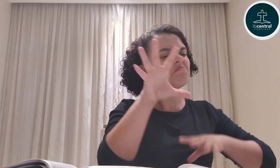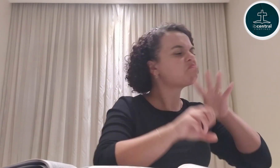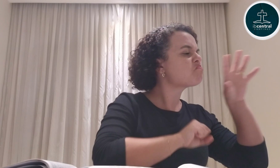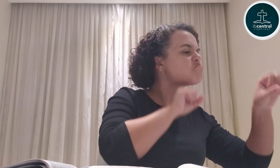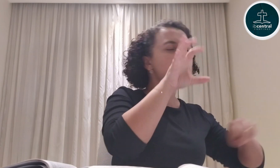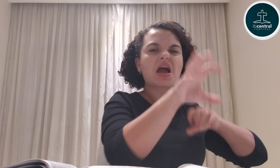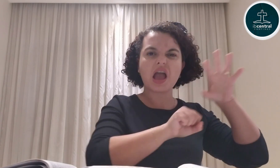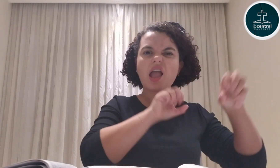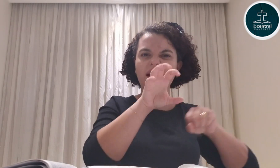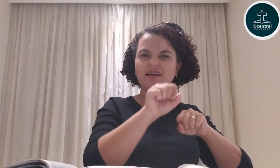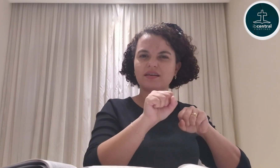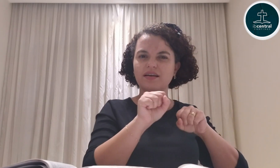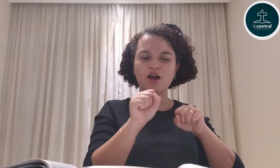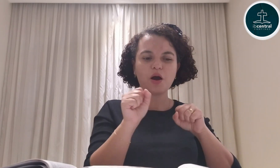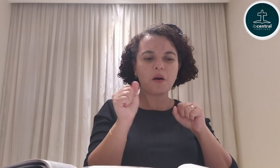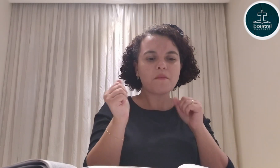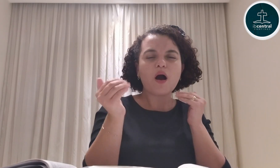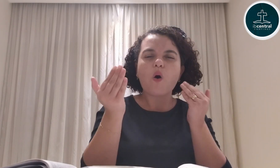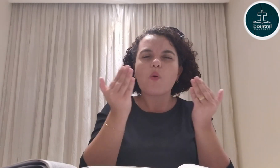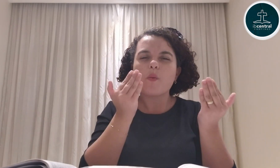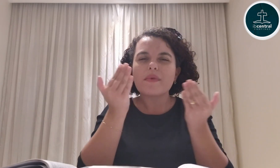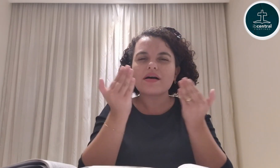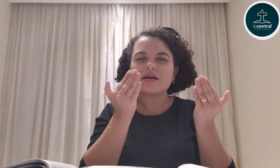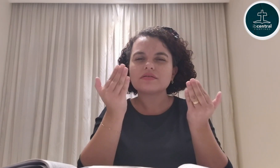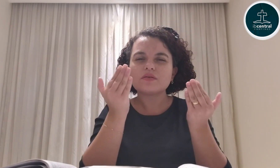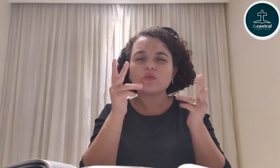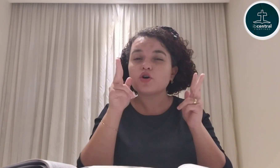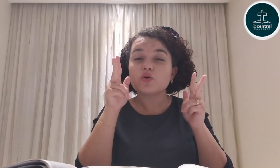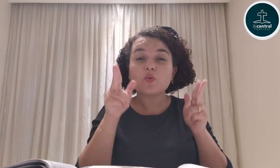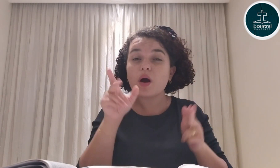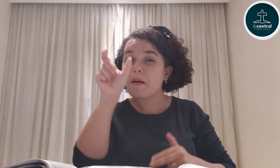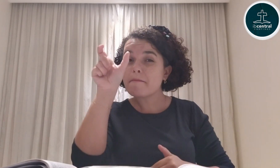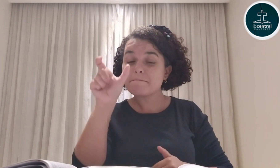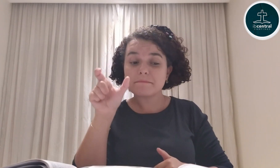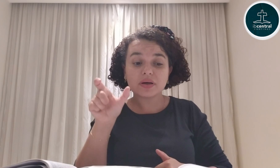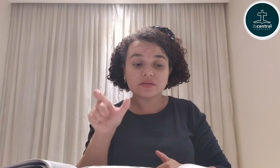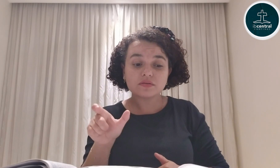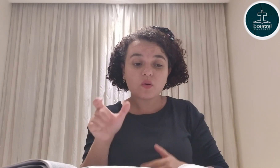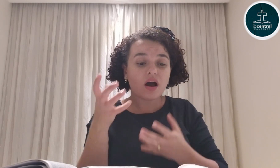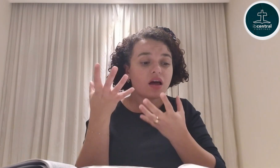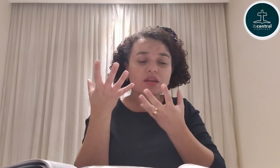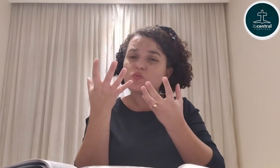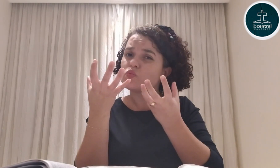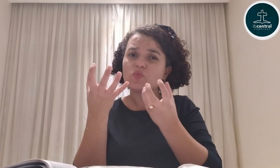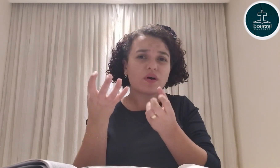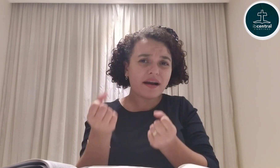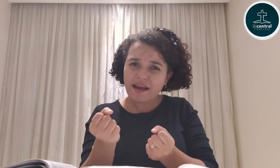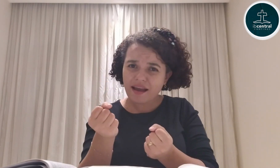A maneira como Caim preparou a sua oferta de qualquer jeito pode